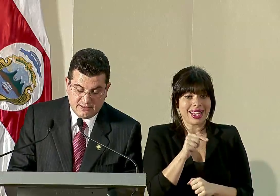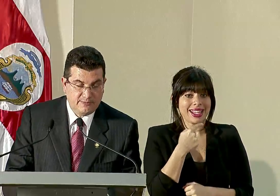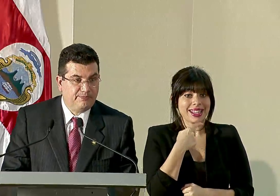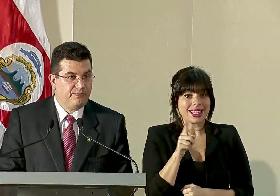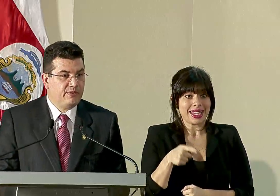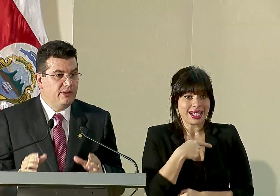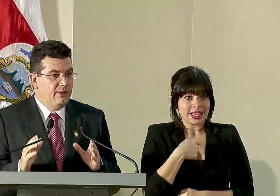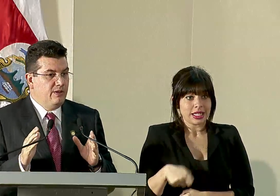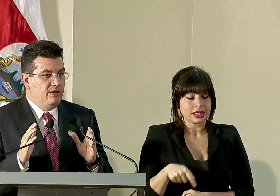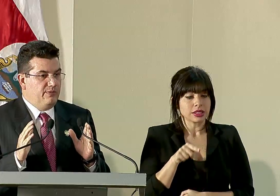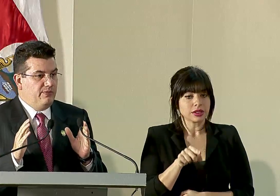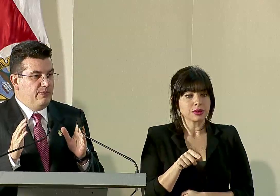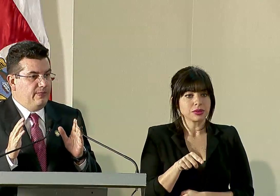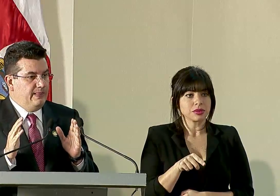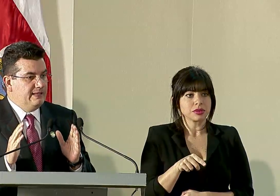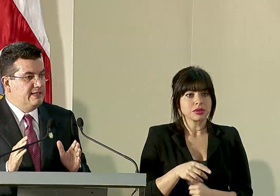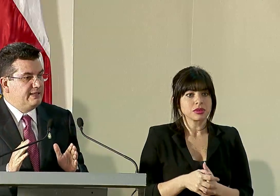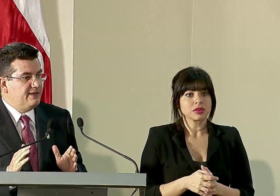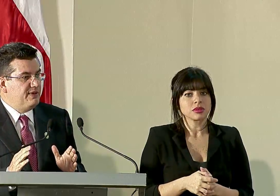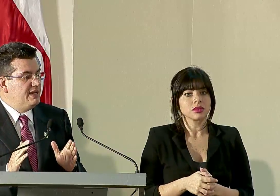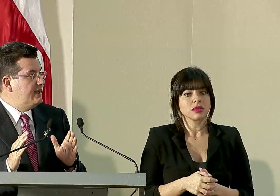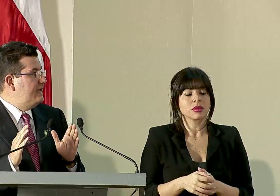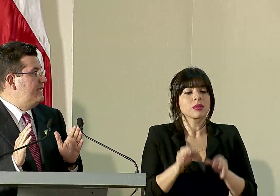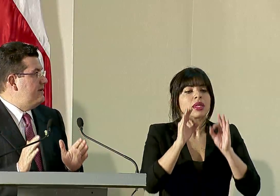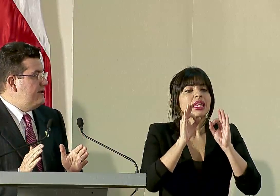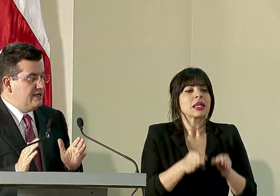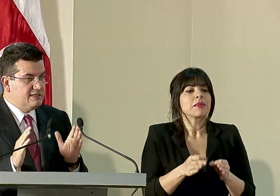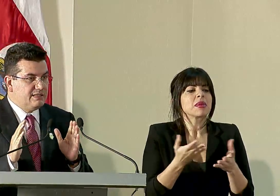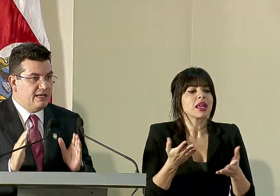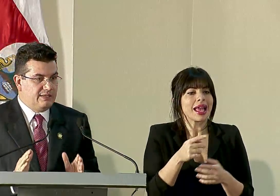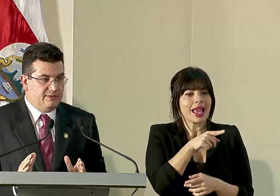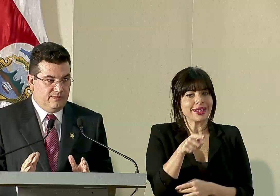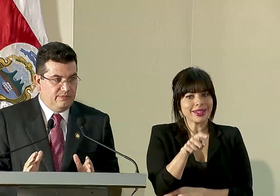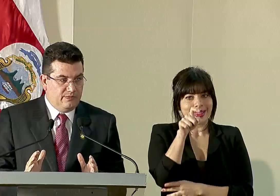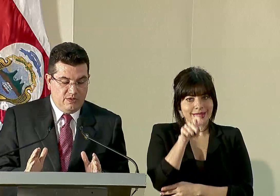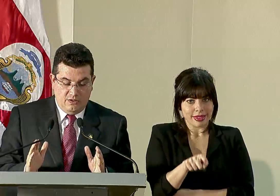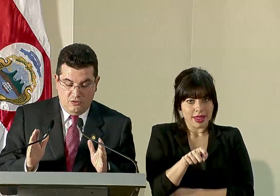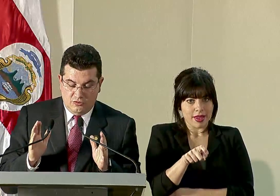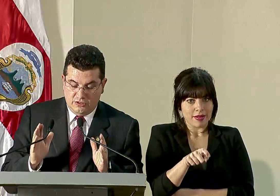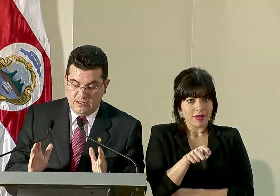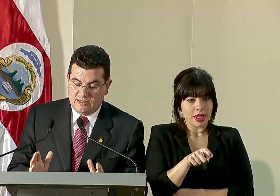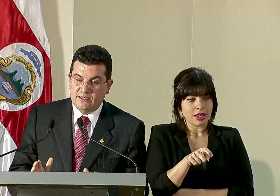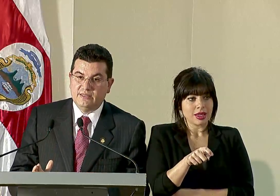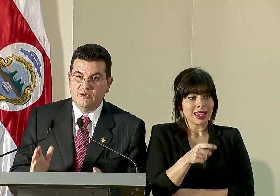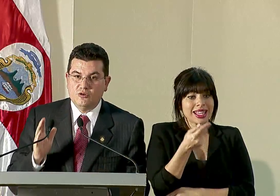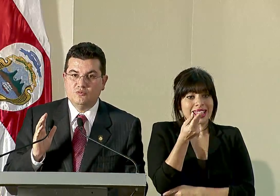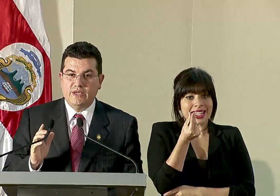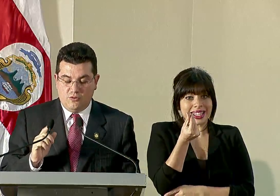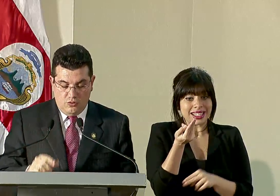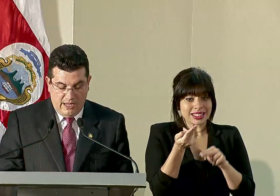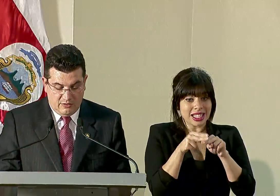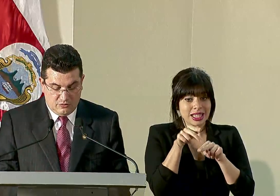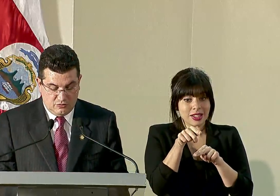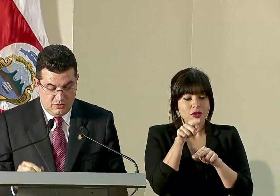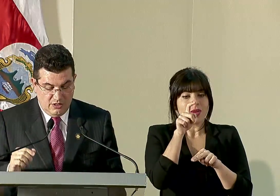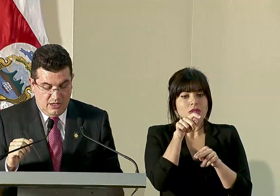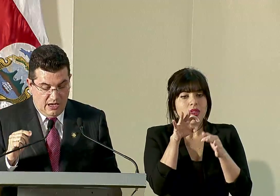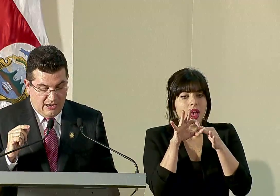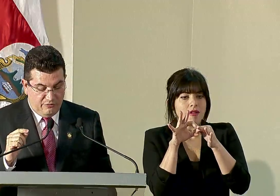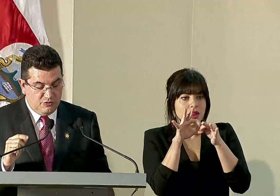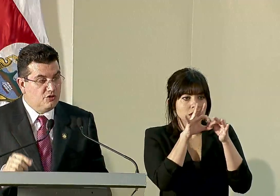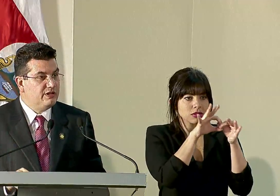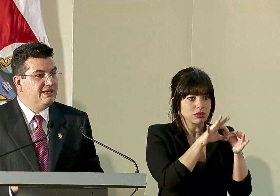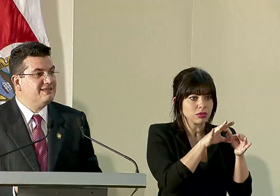directriz les determina que deben estar los incentivos vinculados